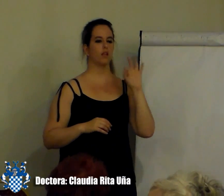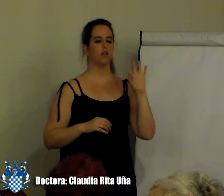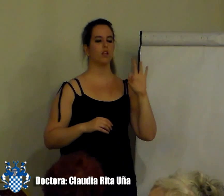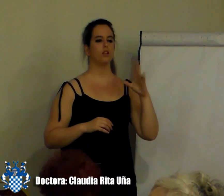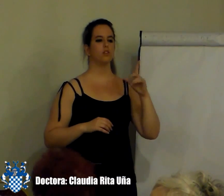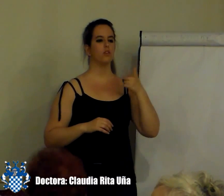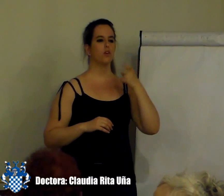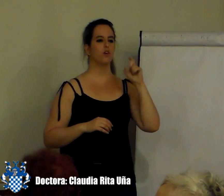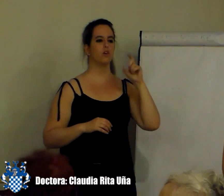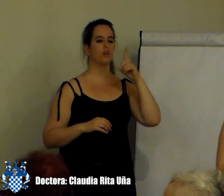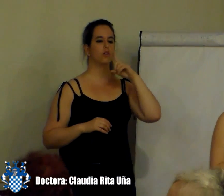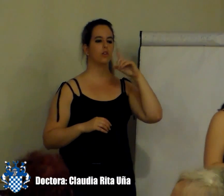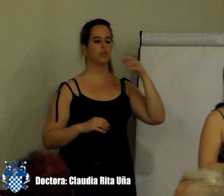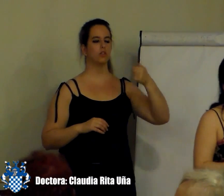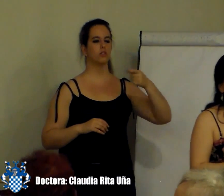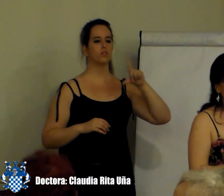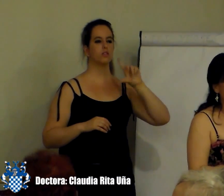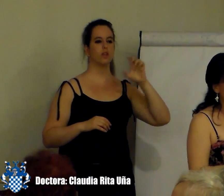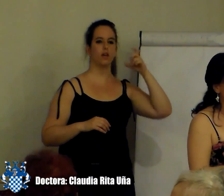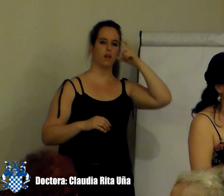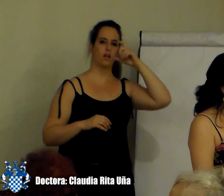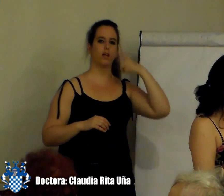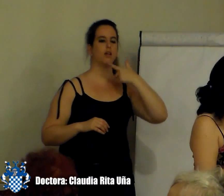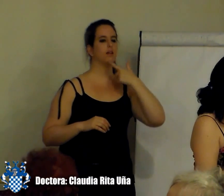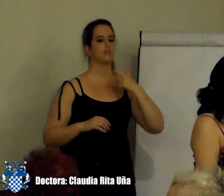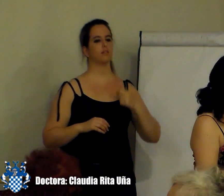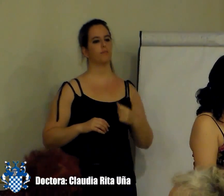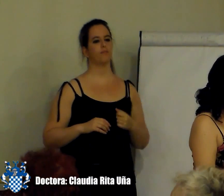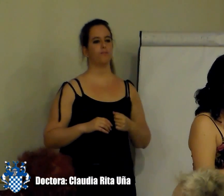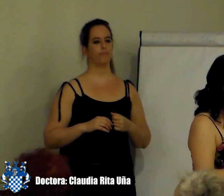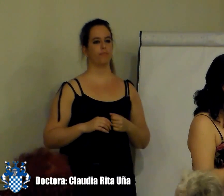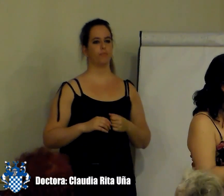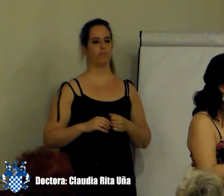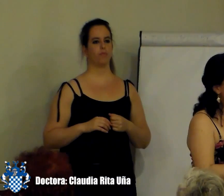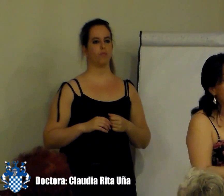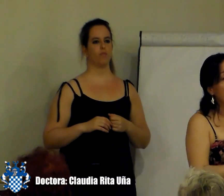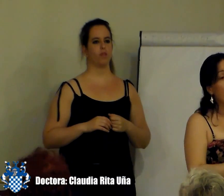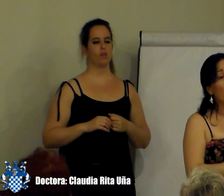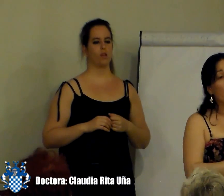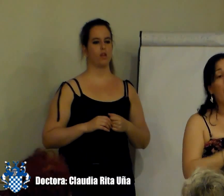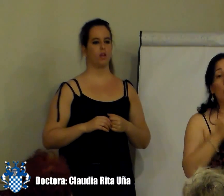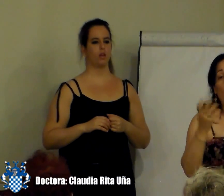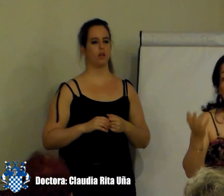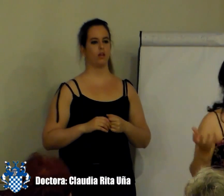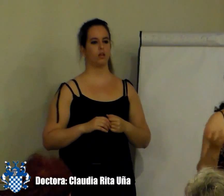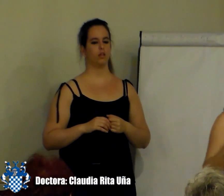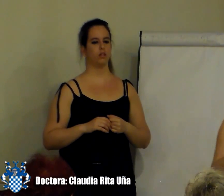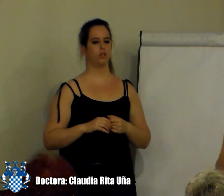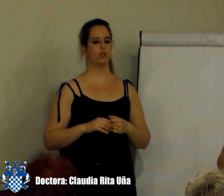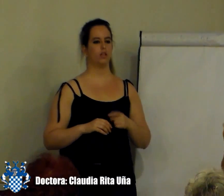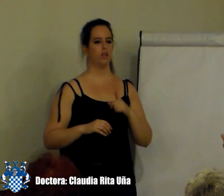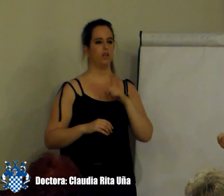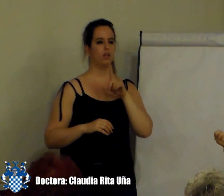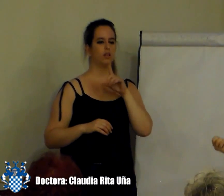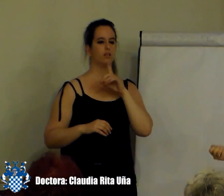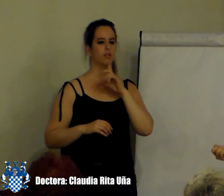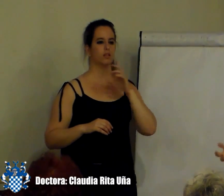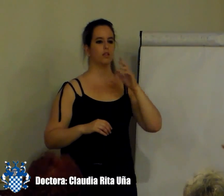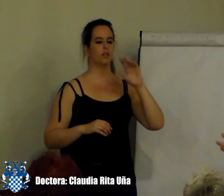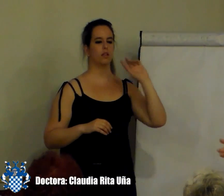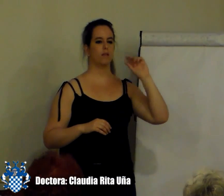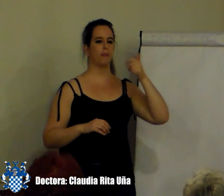la exposición a metales laboral o ambiental, ¿sí? Algunos cosméticos, tatuajes que se hagan con